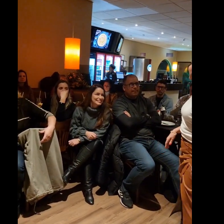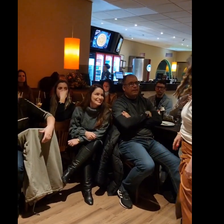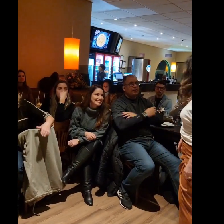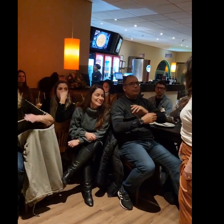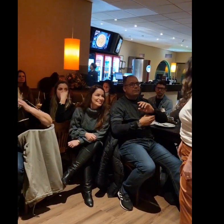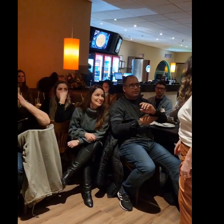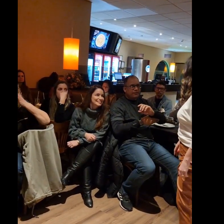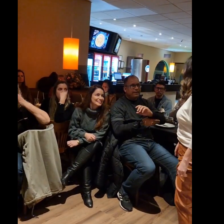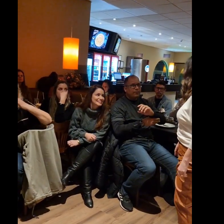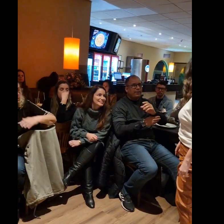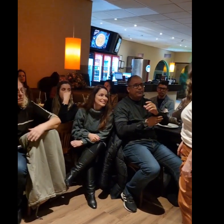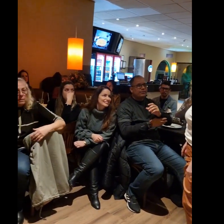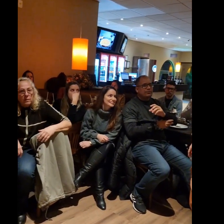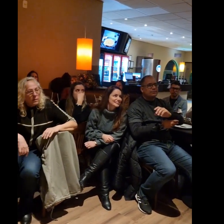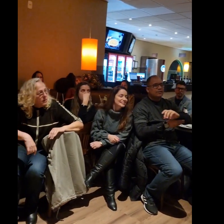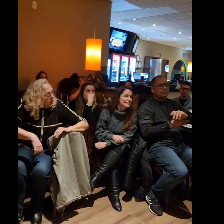Escreve o nome.